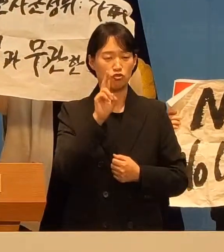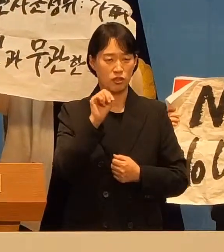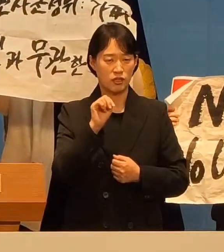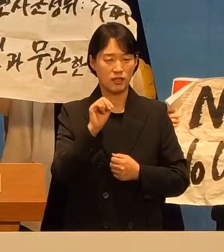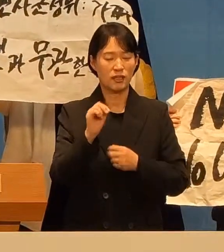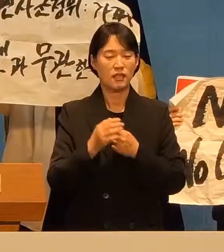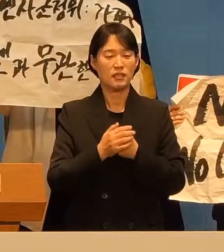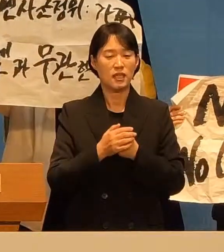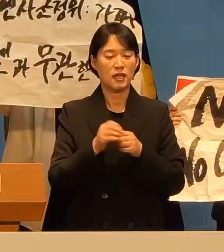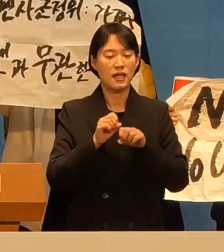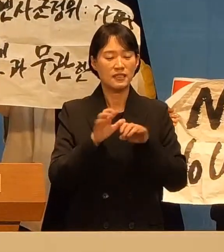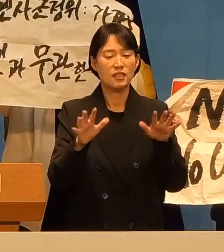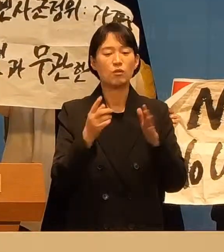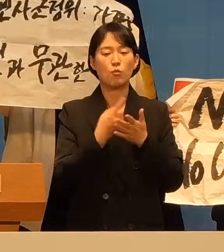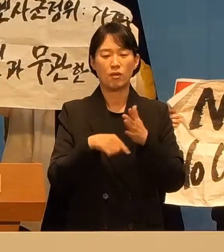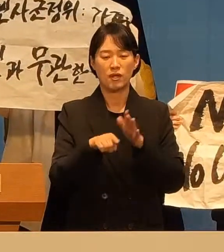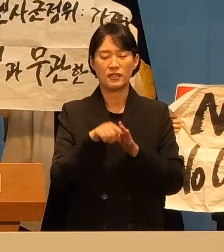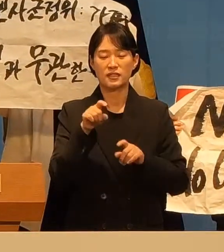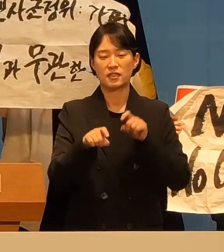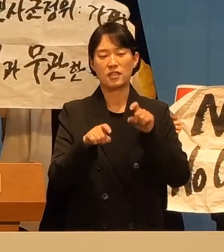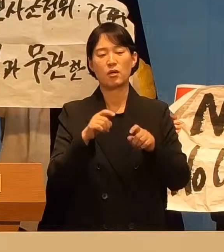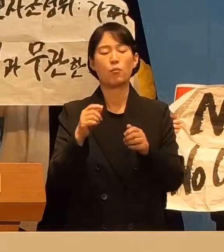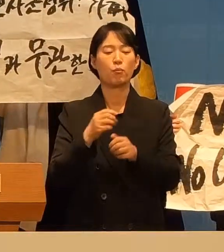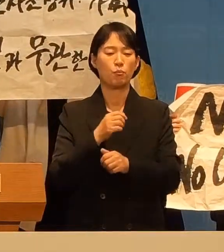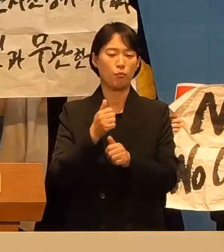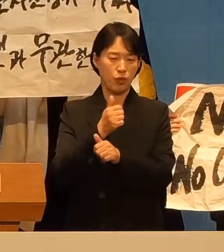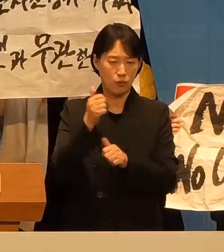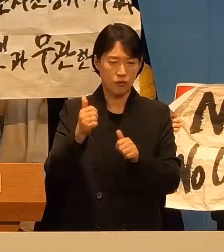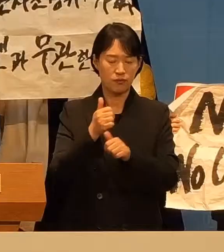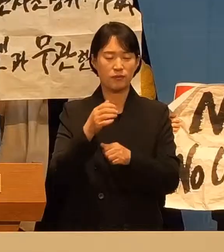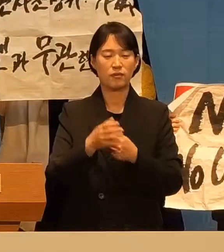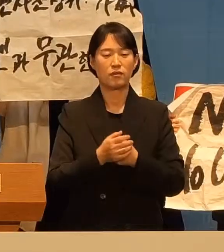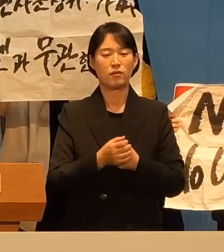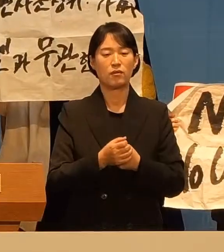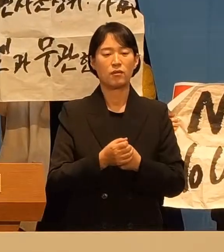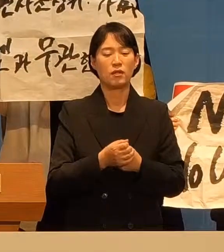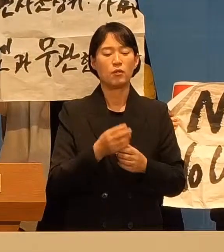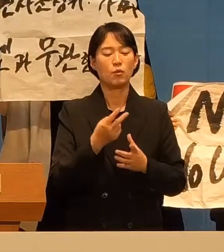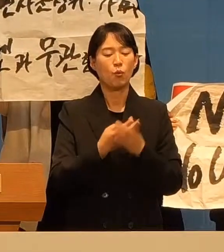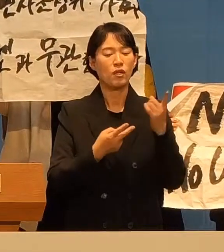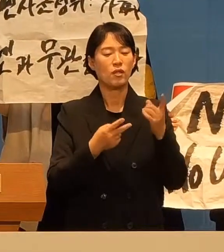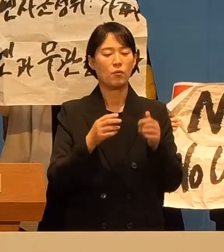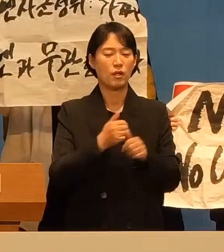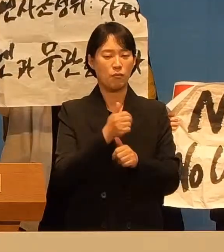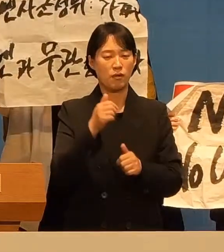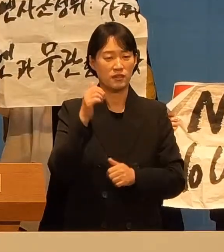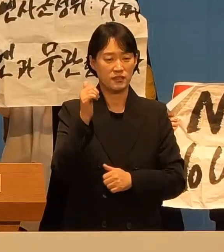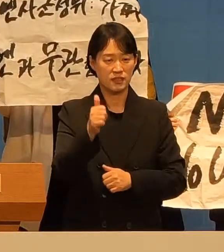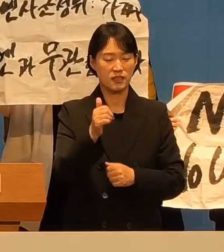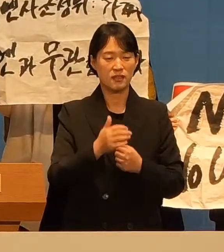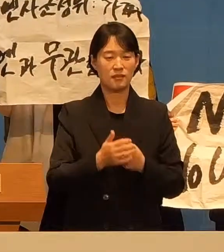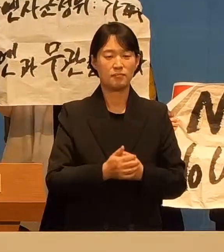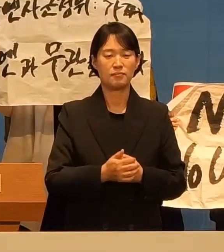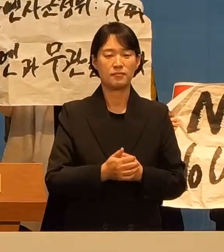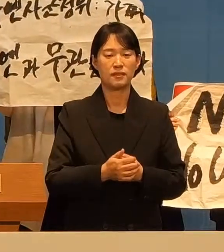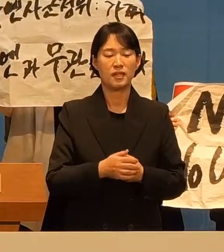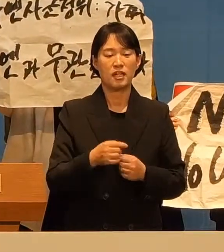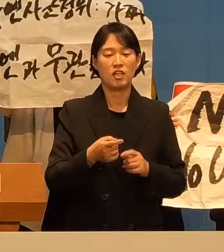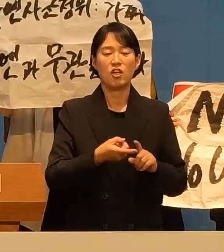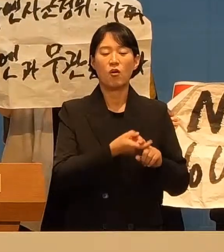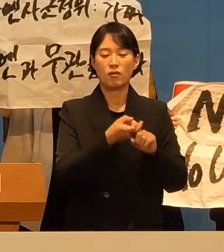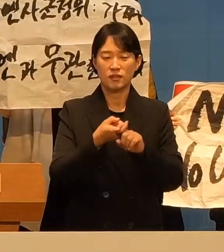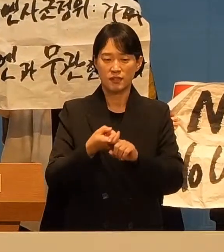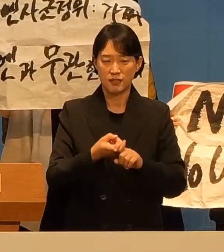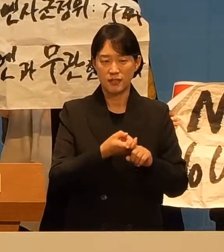국제 캠페인 실행위원, 그리고 함재규 민주노총 통일위원장, 정성희 자주연합